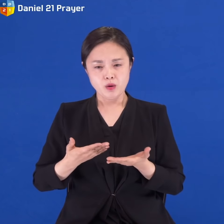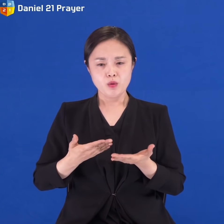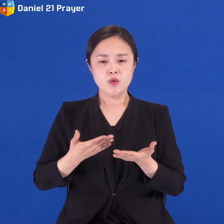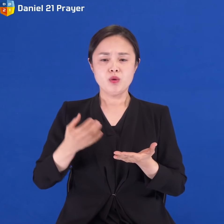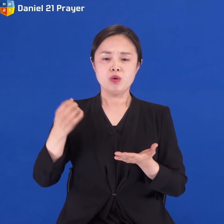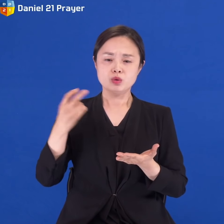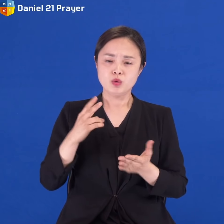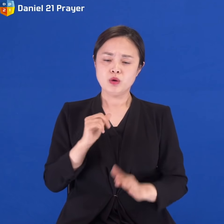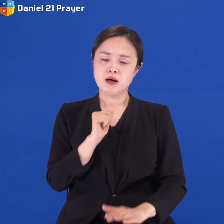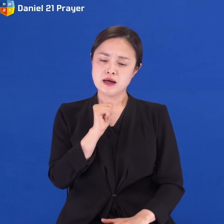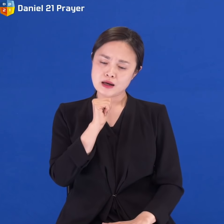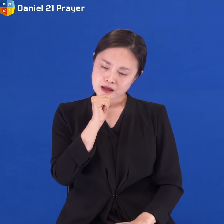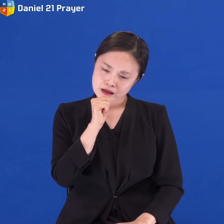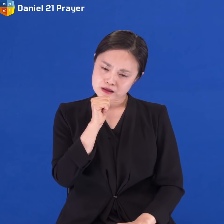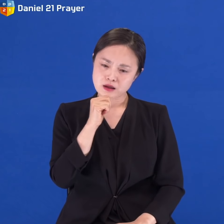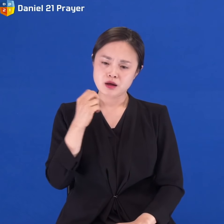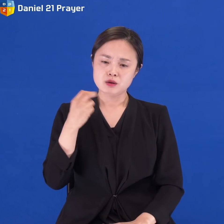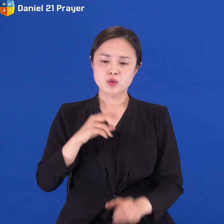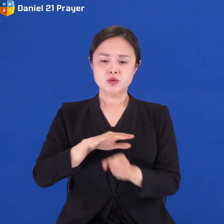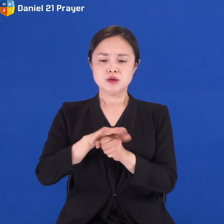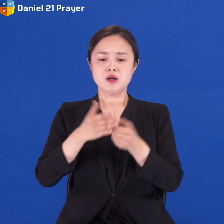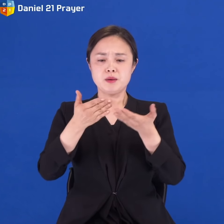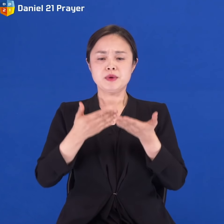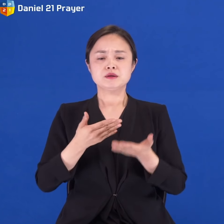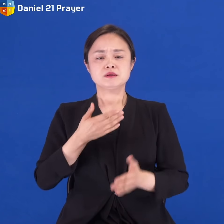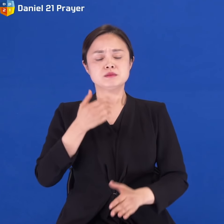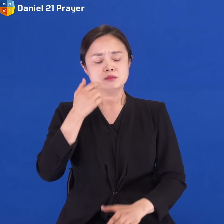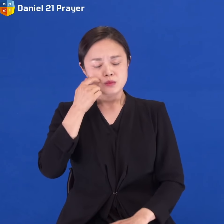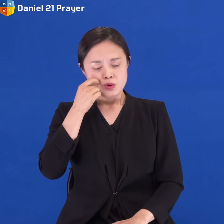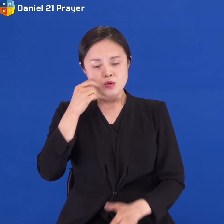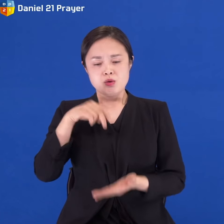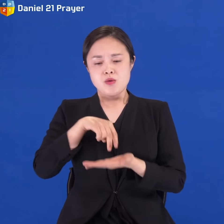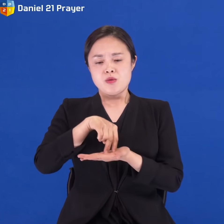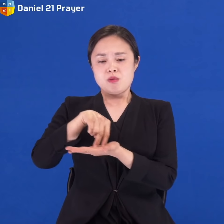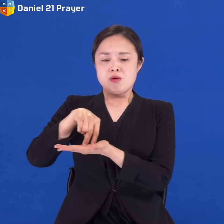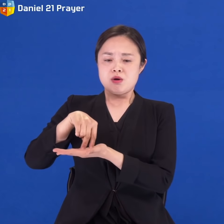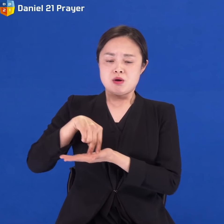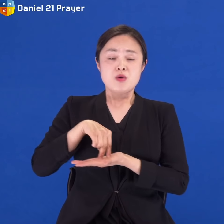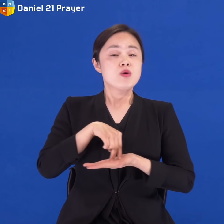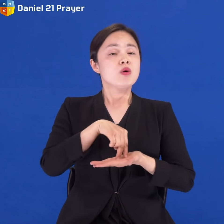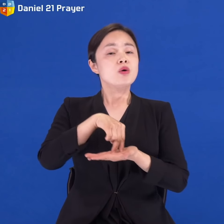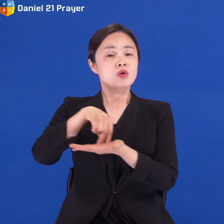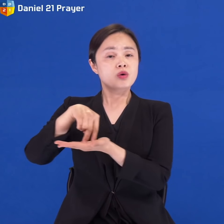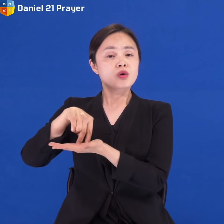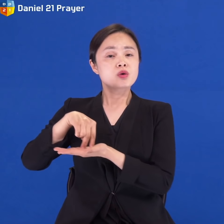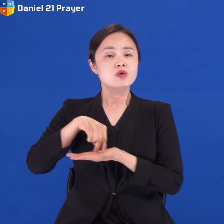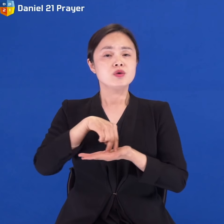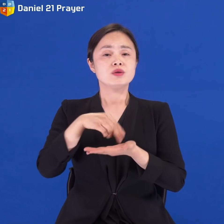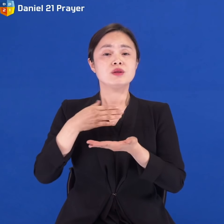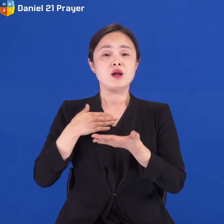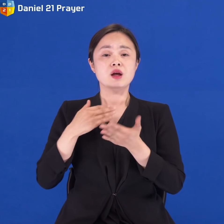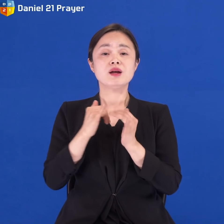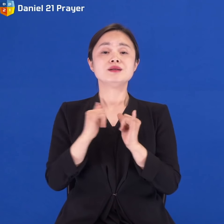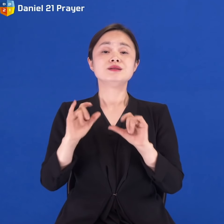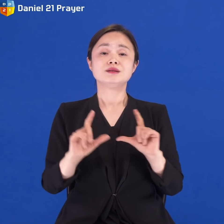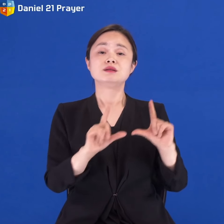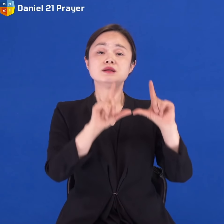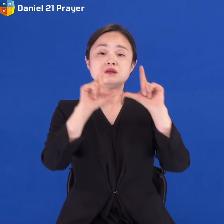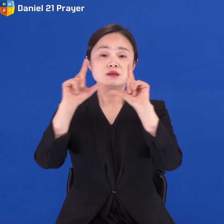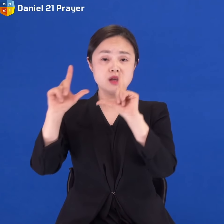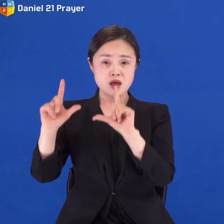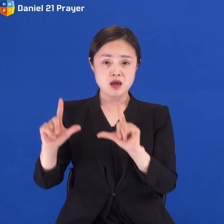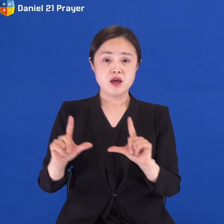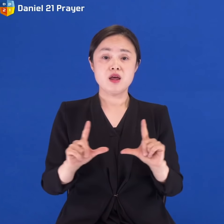또 외로움과 이런 것으로 가득한 선후배의 그 외로운 인생에서 만나지 말아야